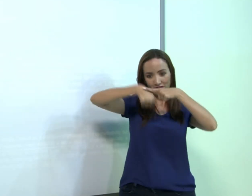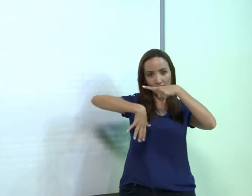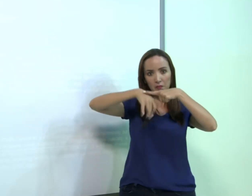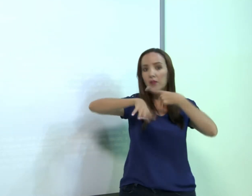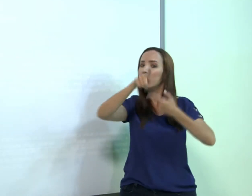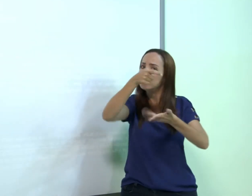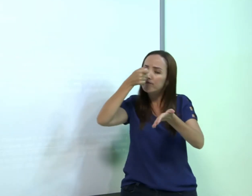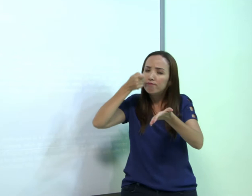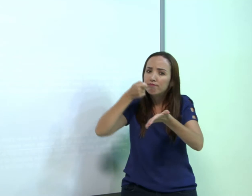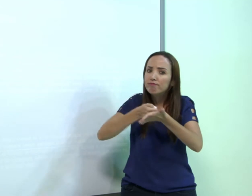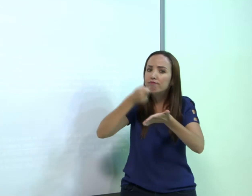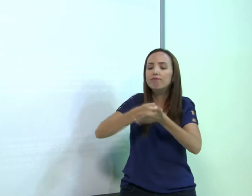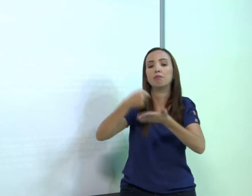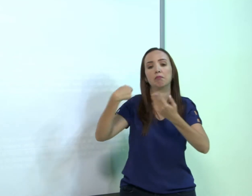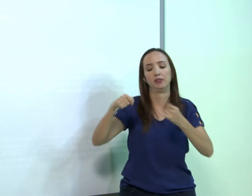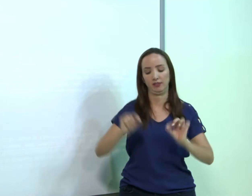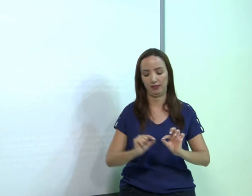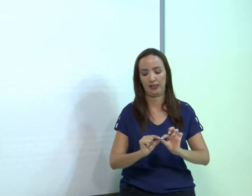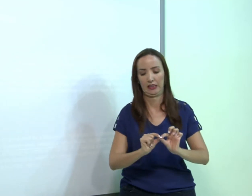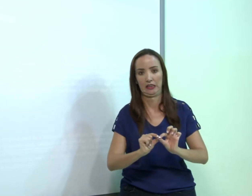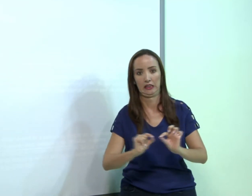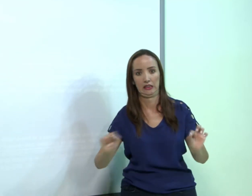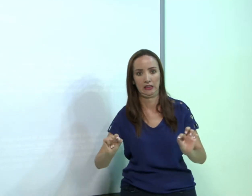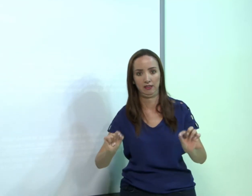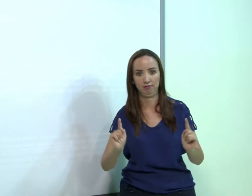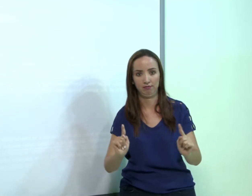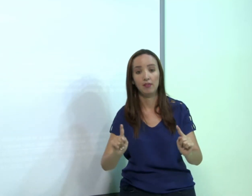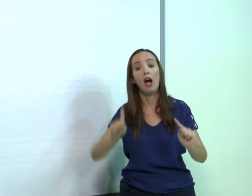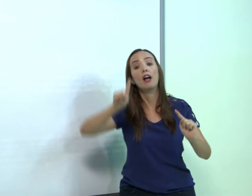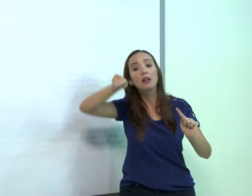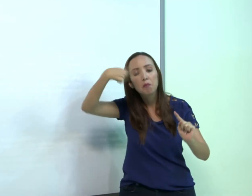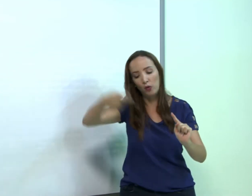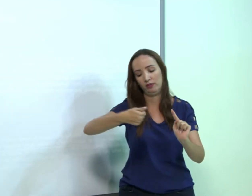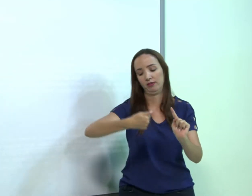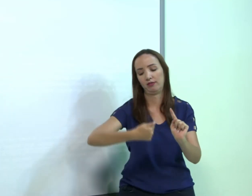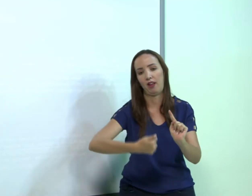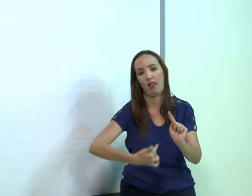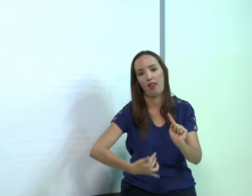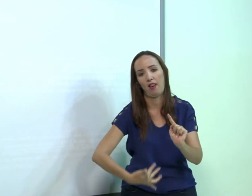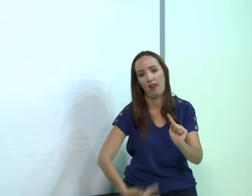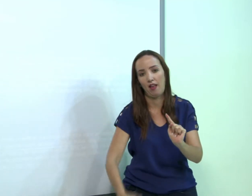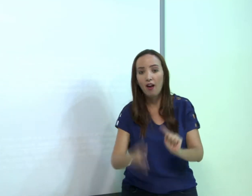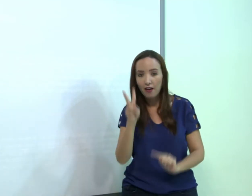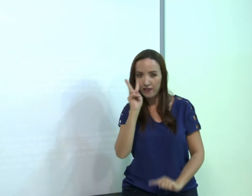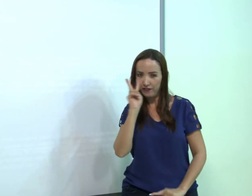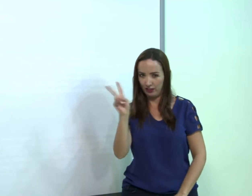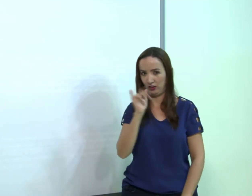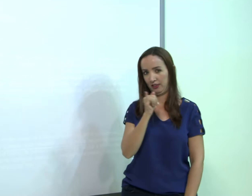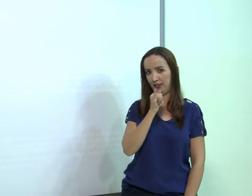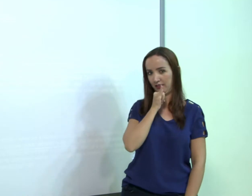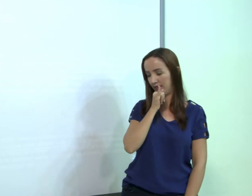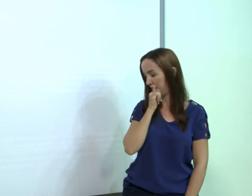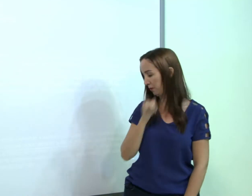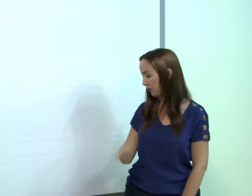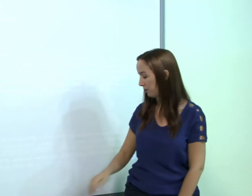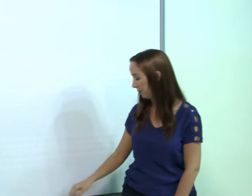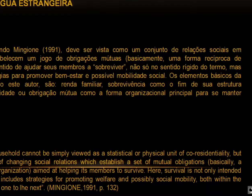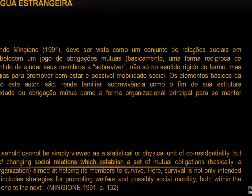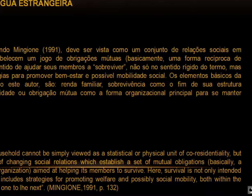Viram? Rodapé? Então, precisa colocar ali. E logo após a informação, coloca-se o texto.